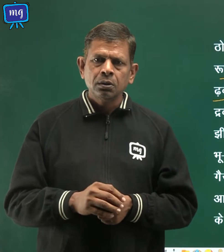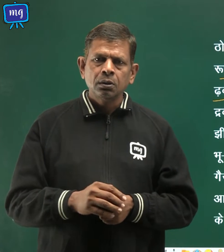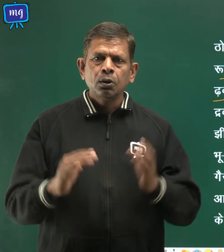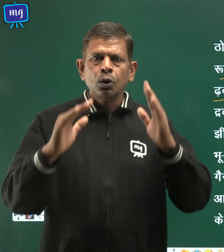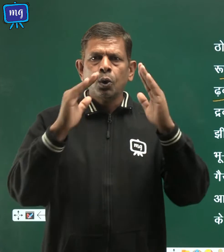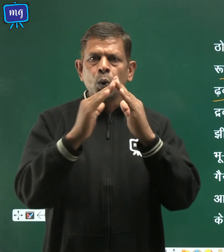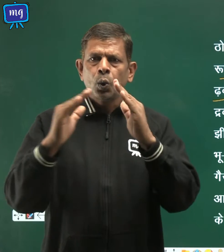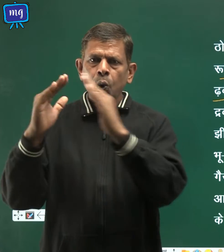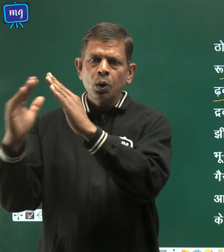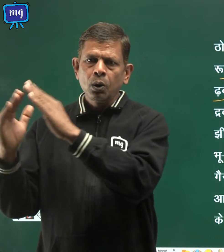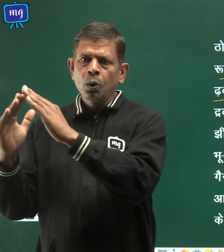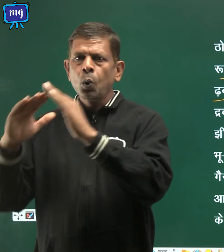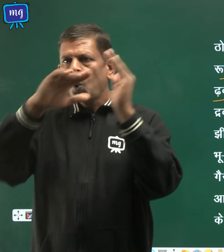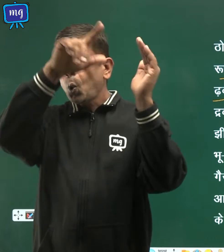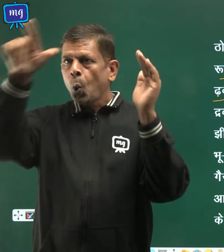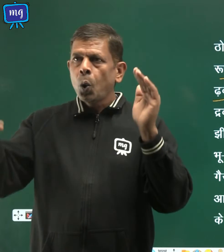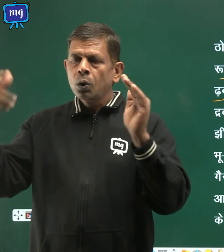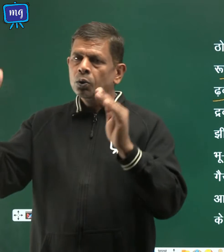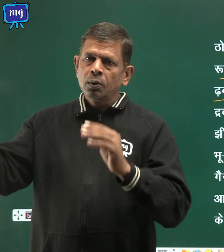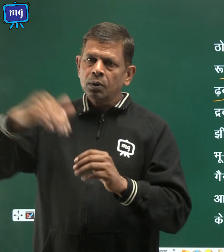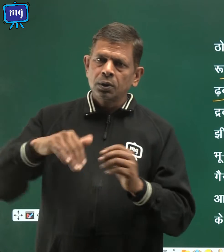पर्वतों में पाया जाता है।